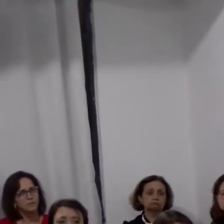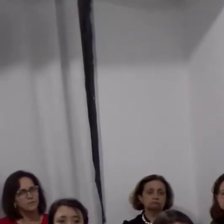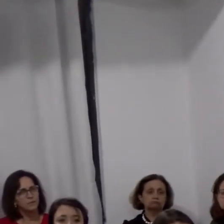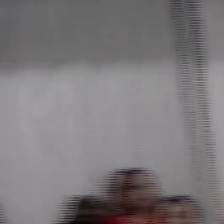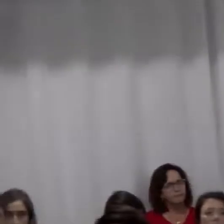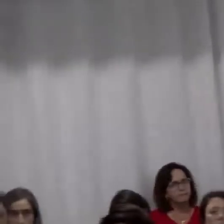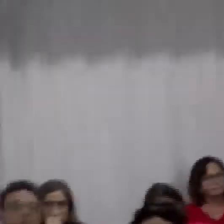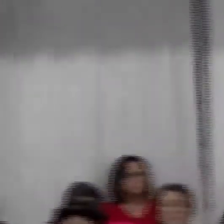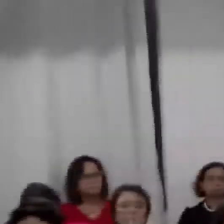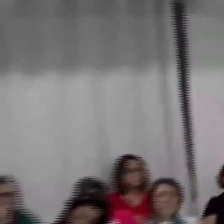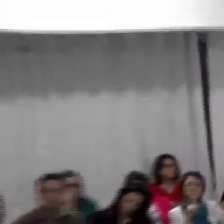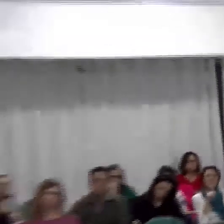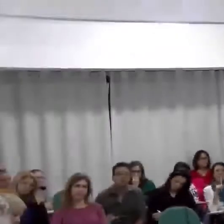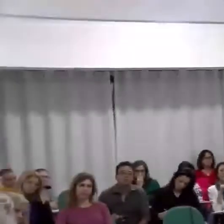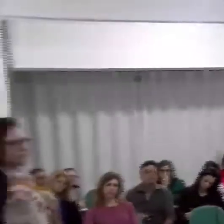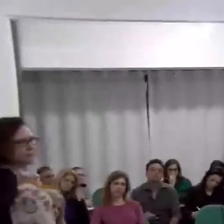algum material para nos mostrar, né?